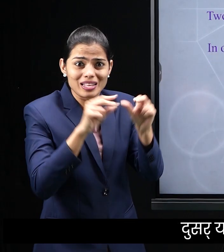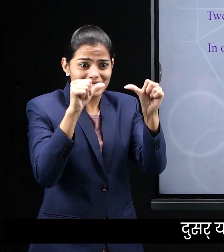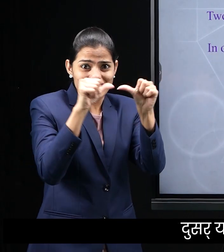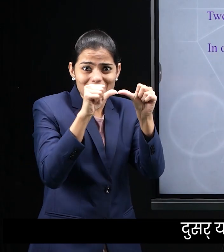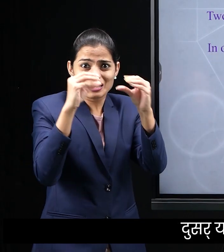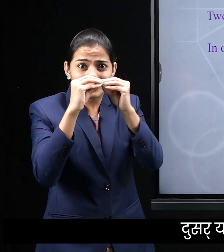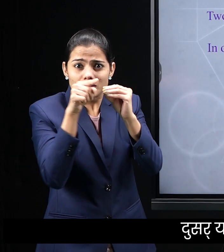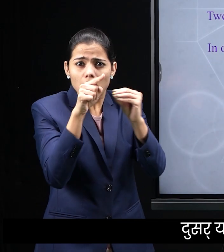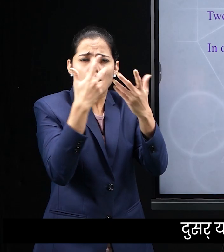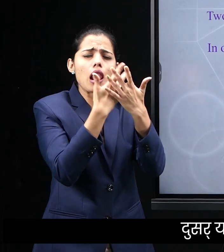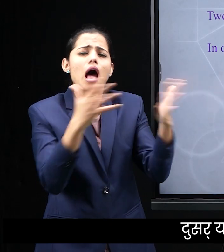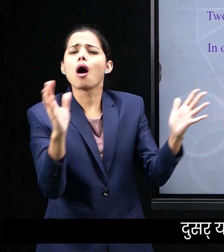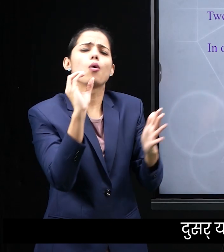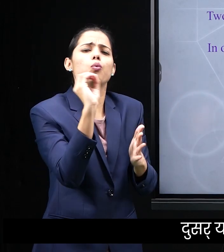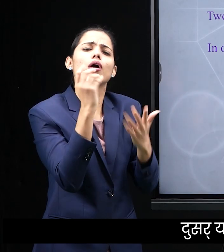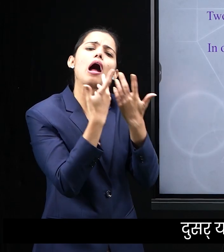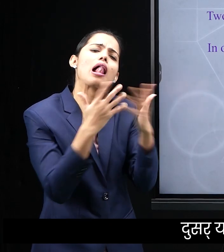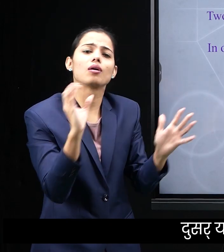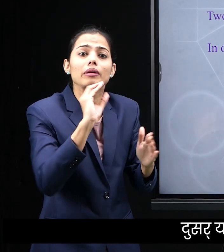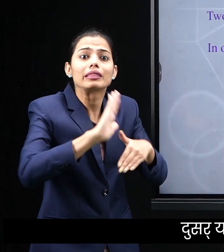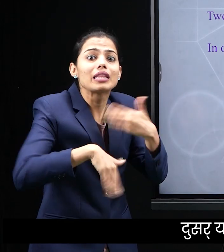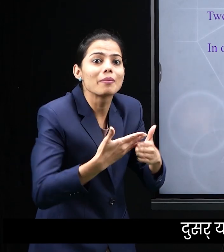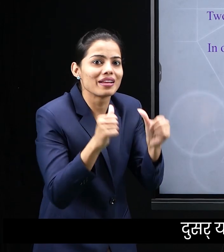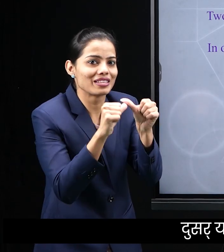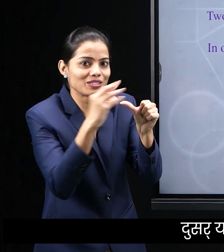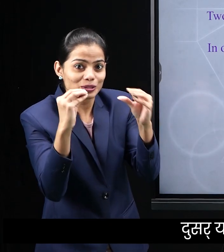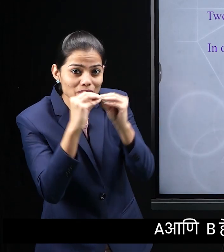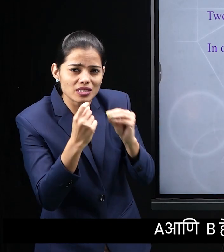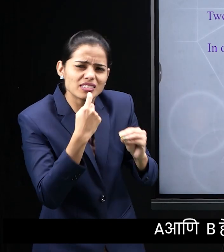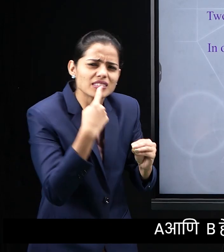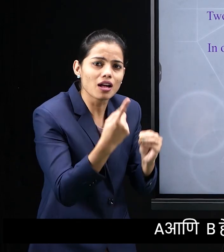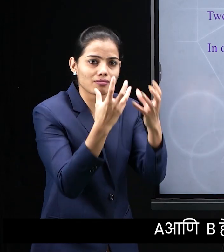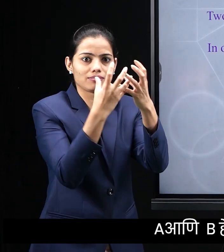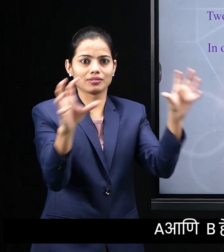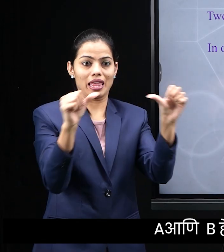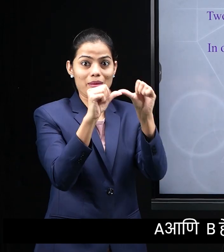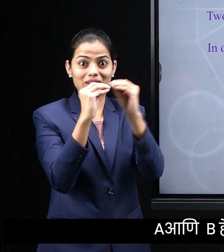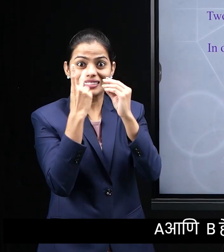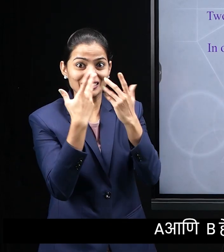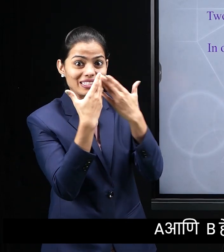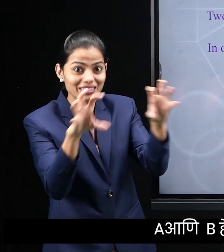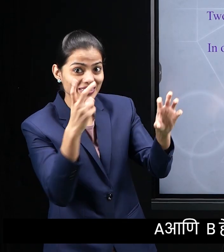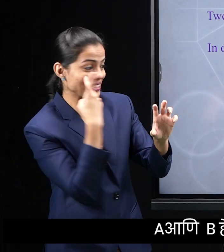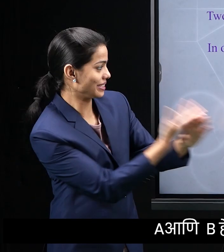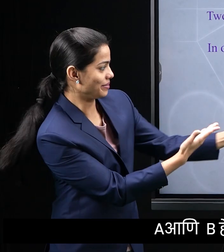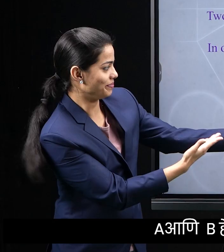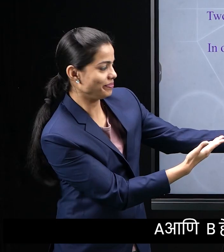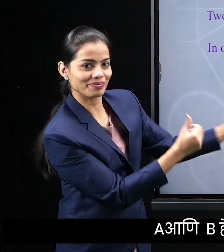ए इंटरसेक्शन बी इज इक्वल्स टू 0 असेल तर ए आणि बी हे विसंगत संच आहेत असे म्हटले जाते.